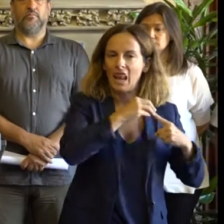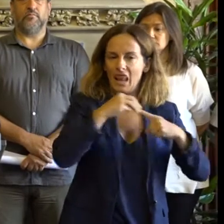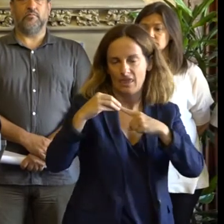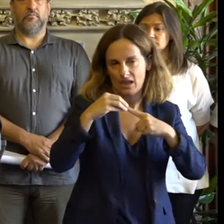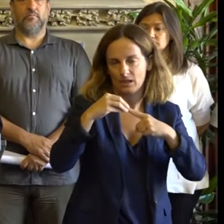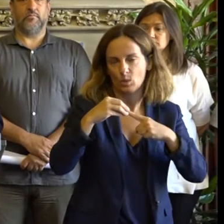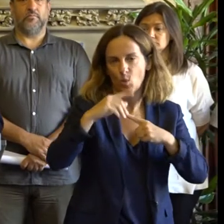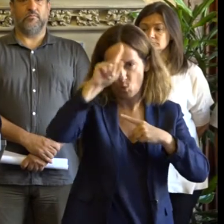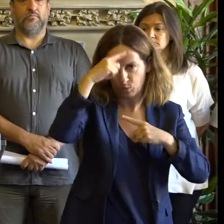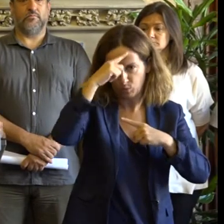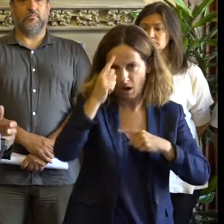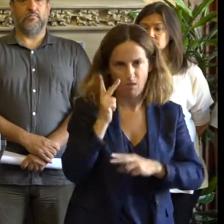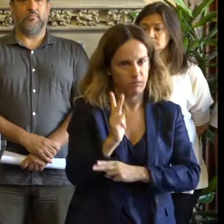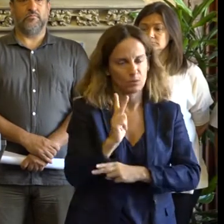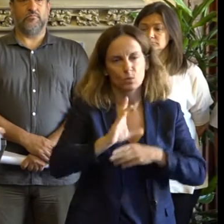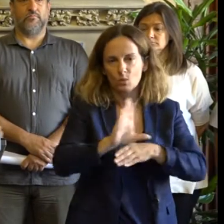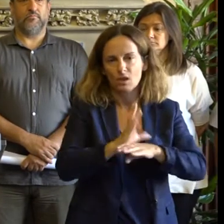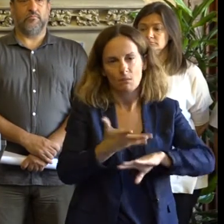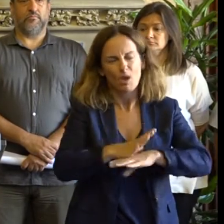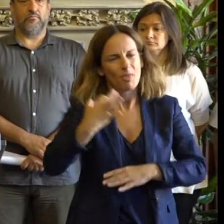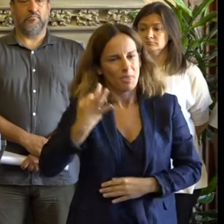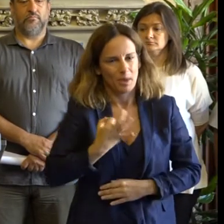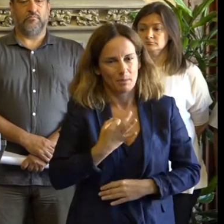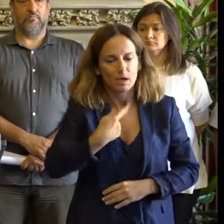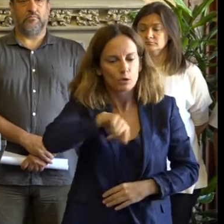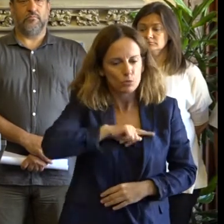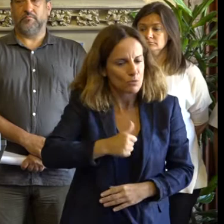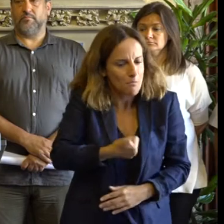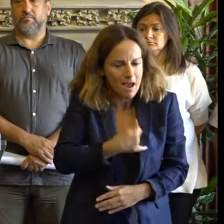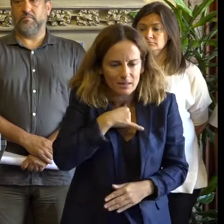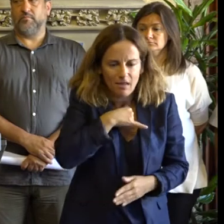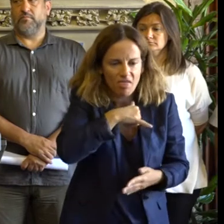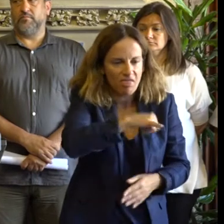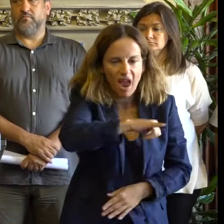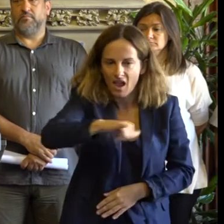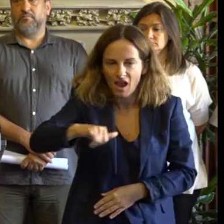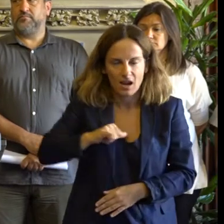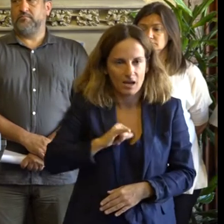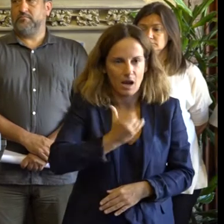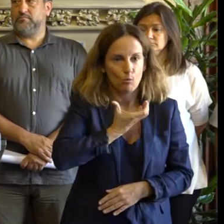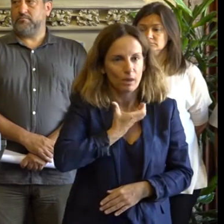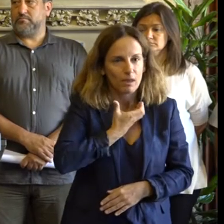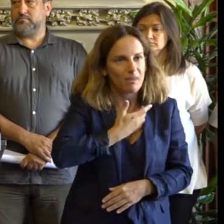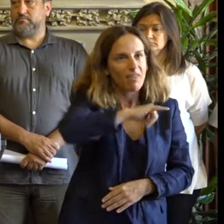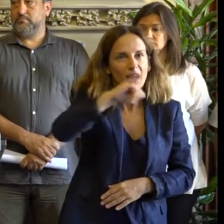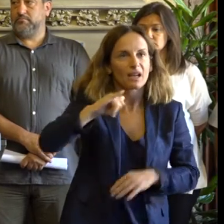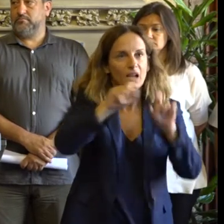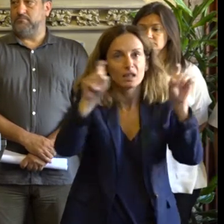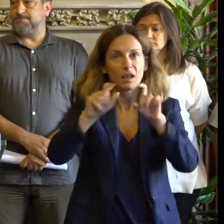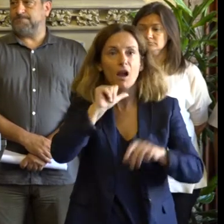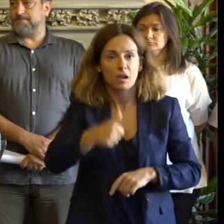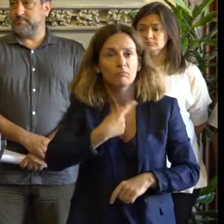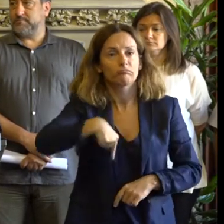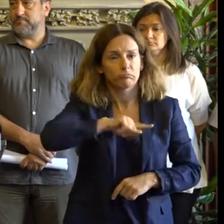de Mallorca. Som els més propers als municipis i entitats, i som els únics que podem construir